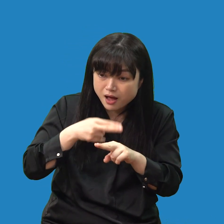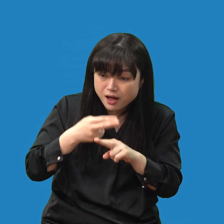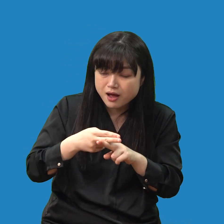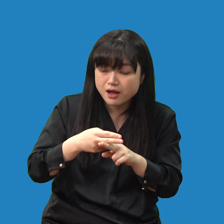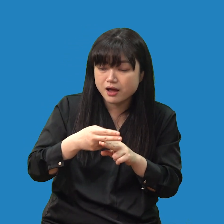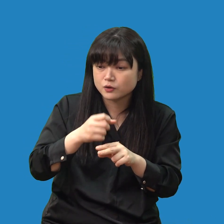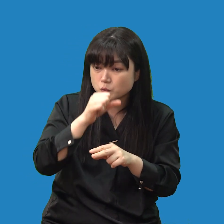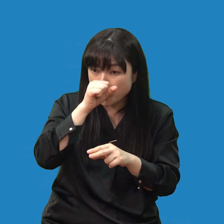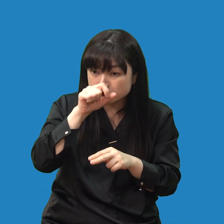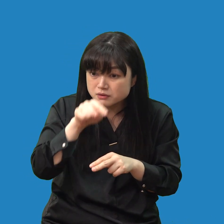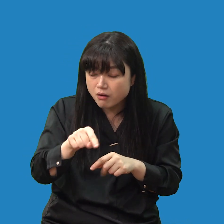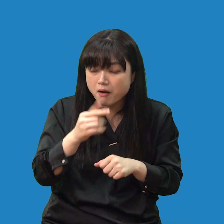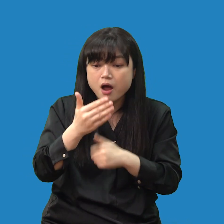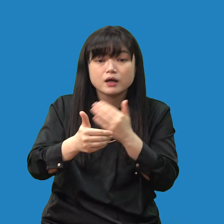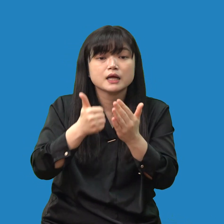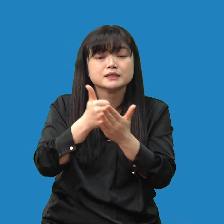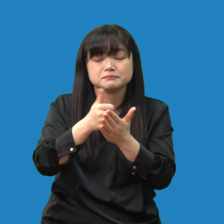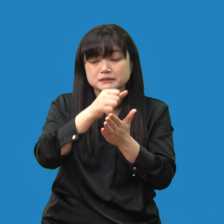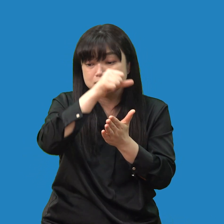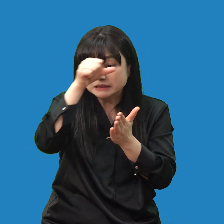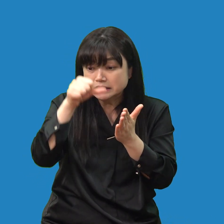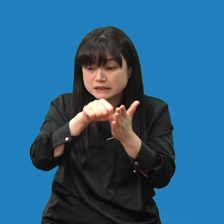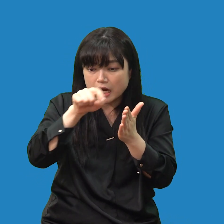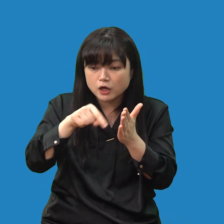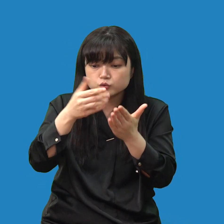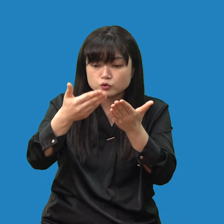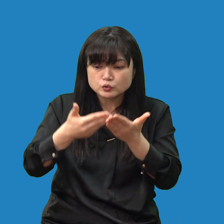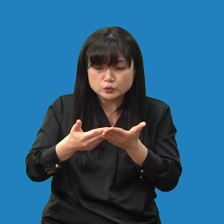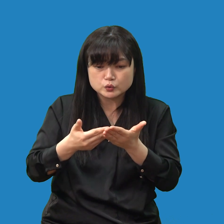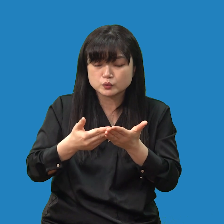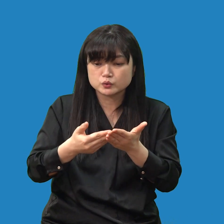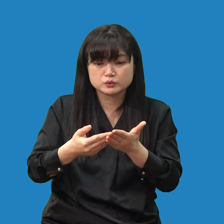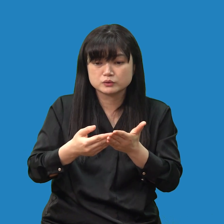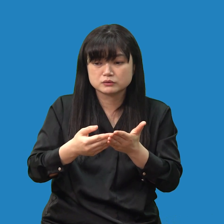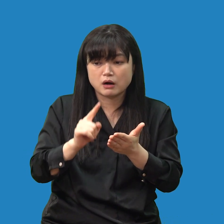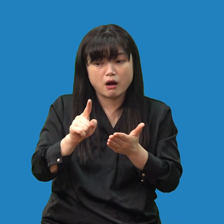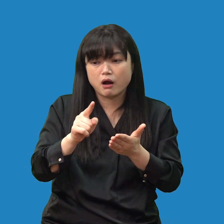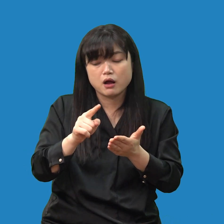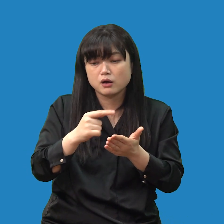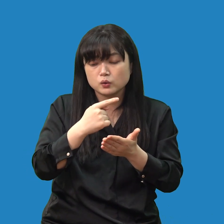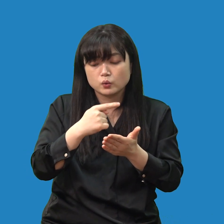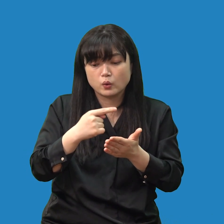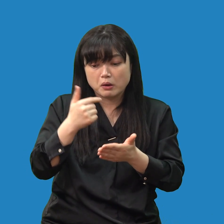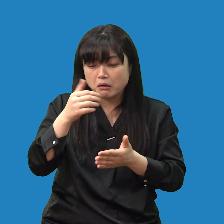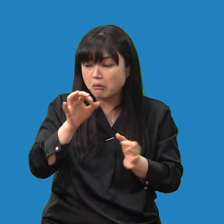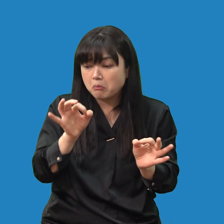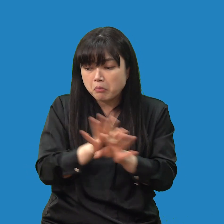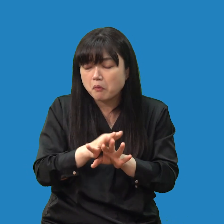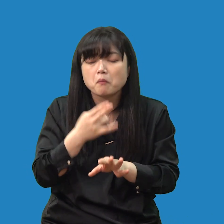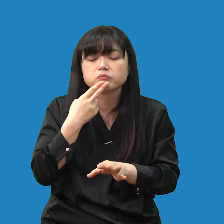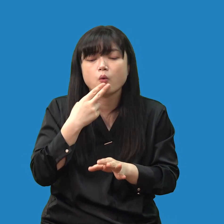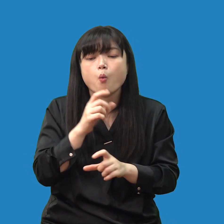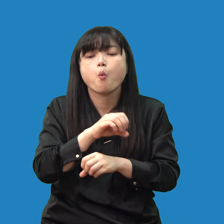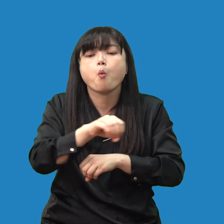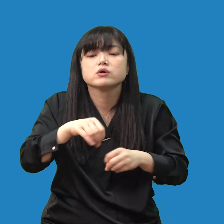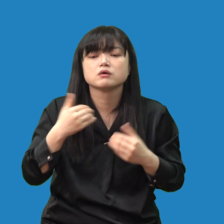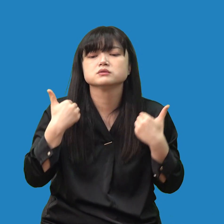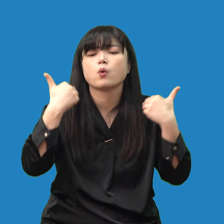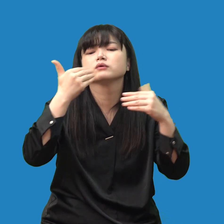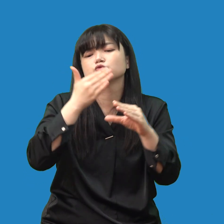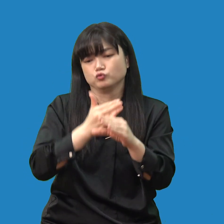장점, 인생에 하나님이 주신 자산이 하나도 손상된 게 없다. 오히려 더 성장하는 것